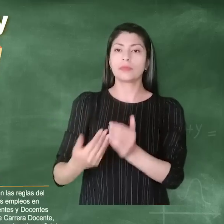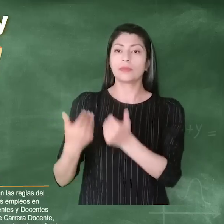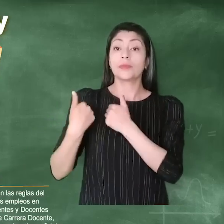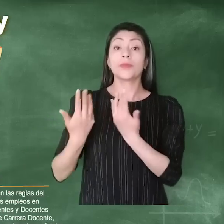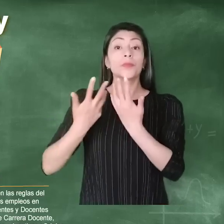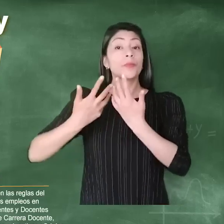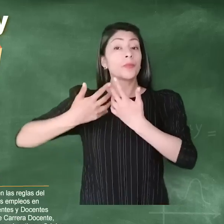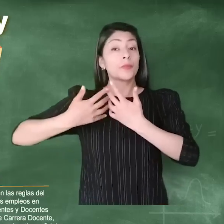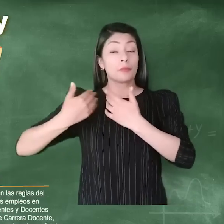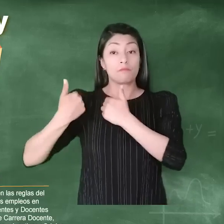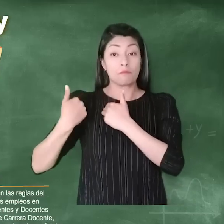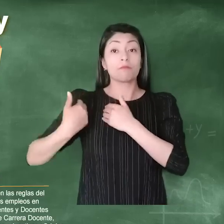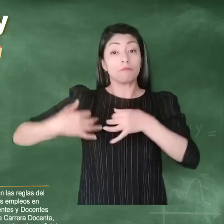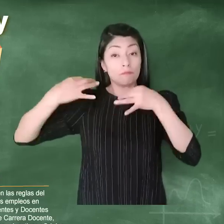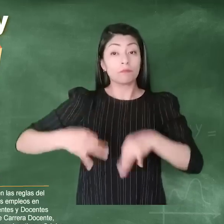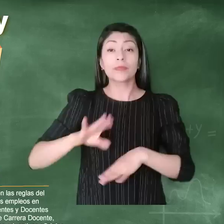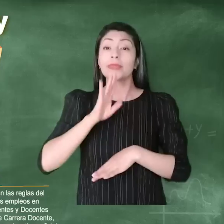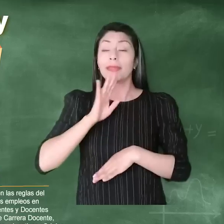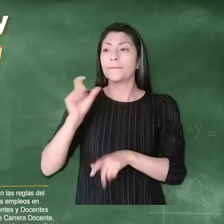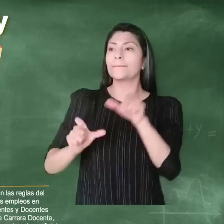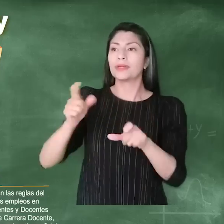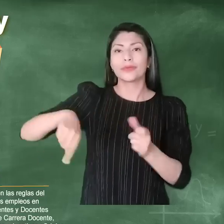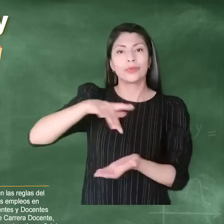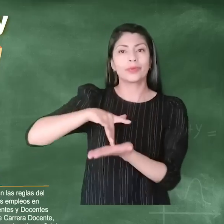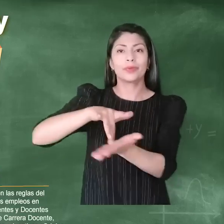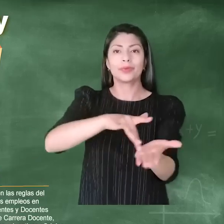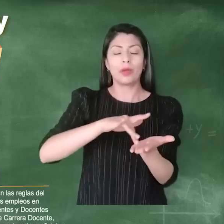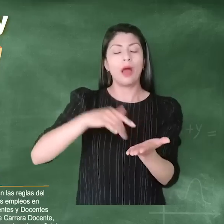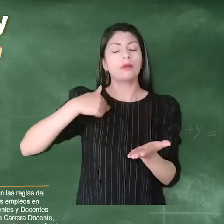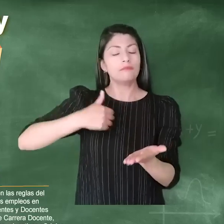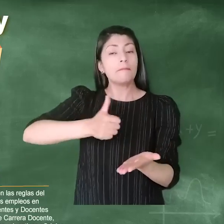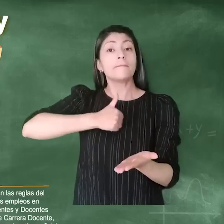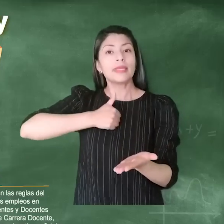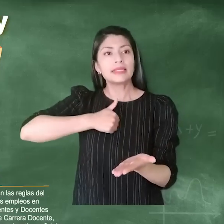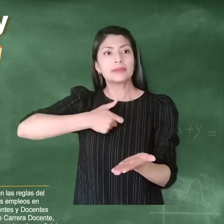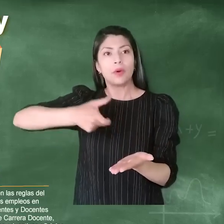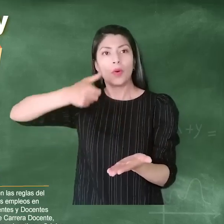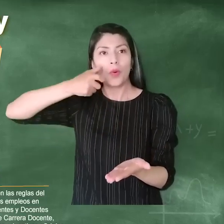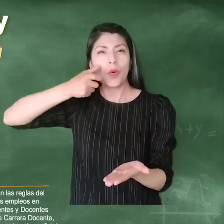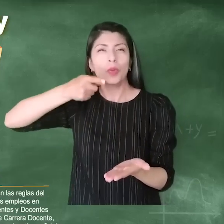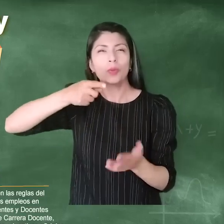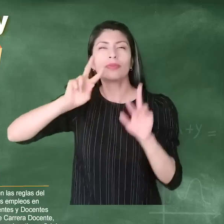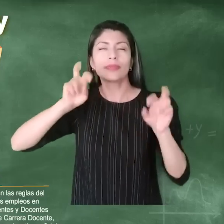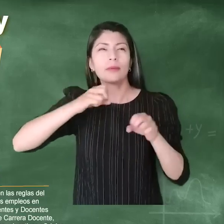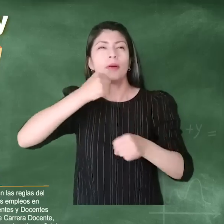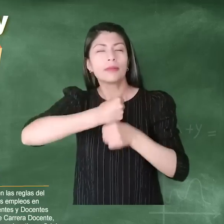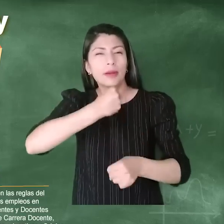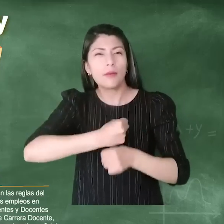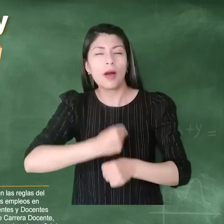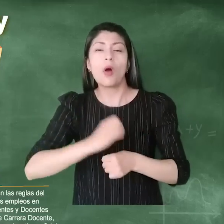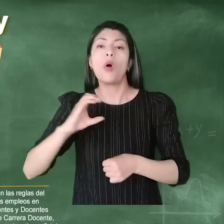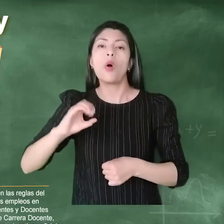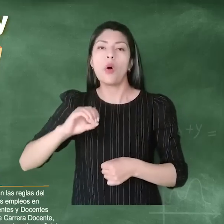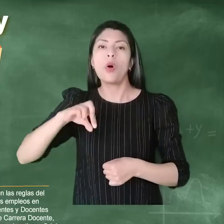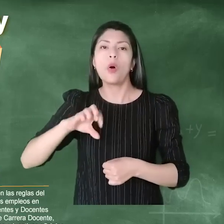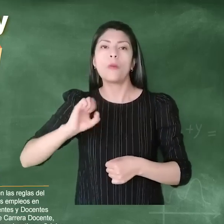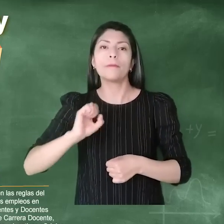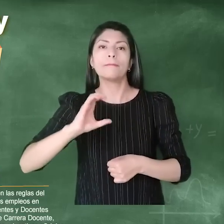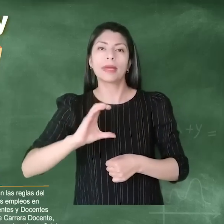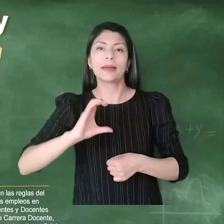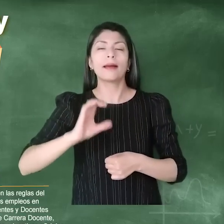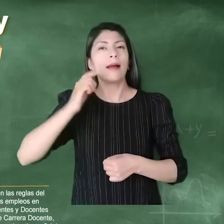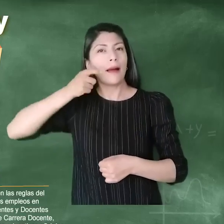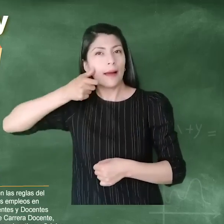exclusiva responsabilidad, el aspirante deberá consultar los empleos a proveer mediante este proceso de selección en la